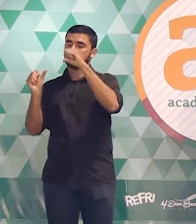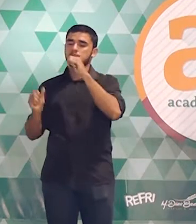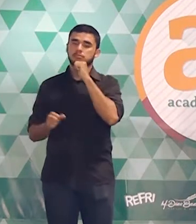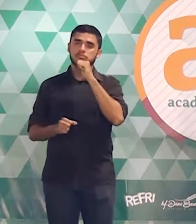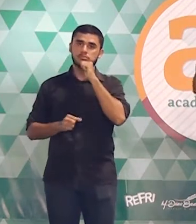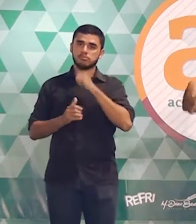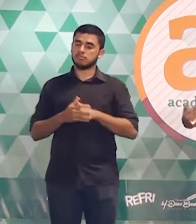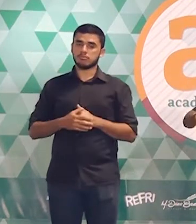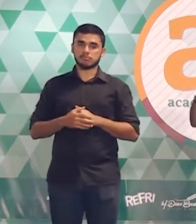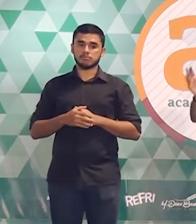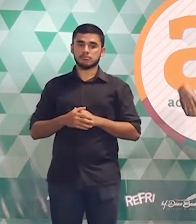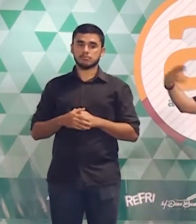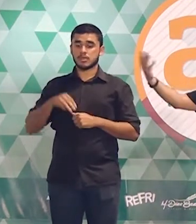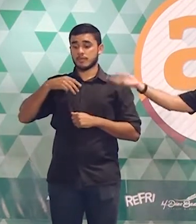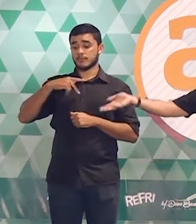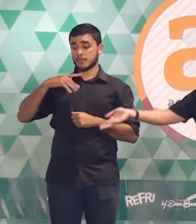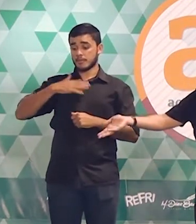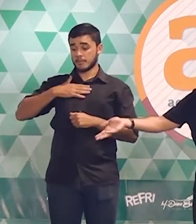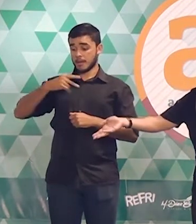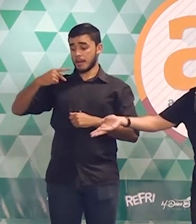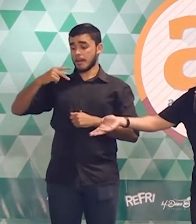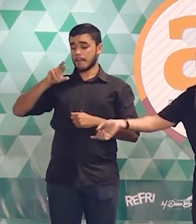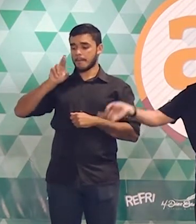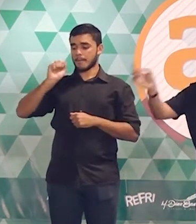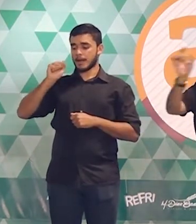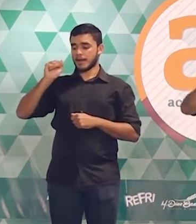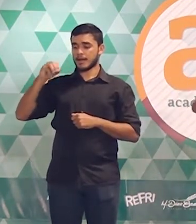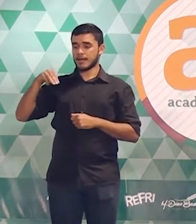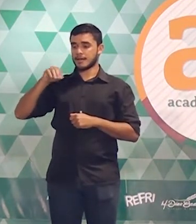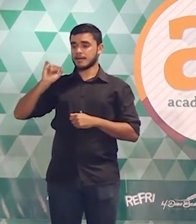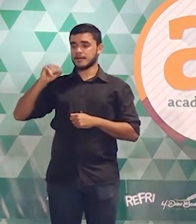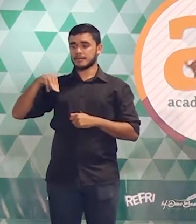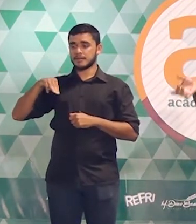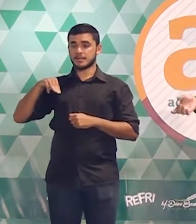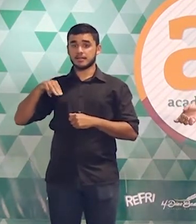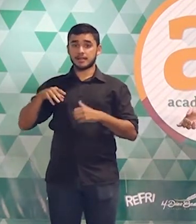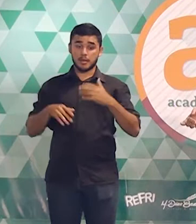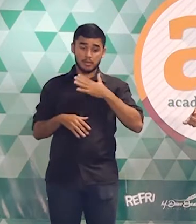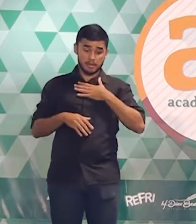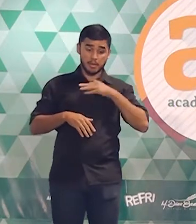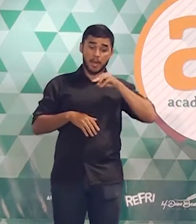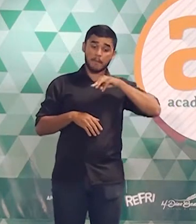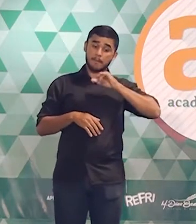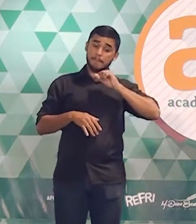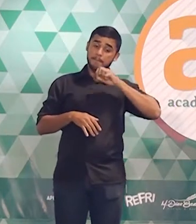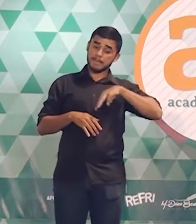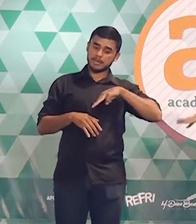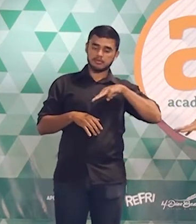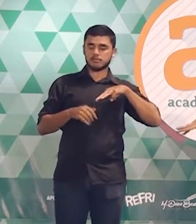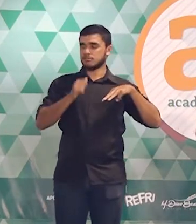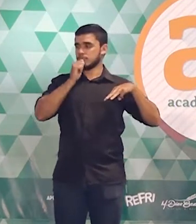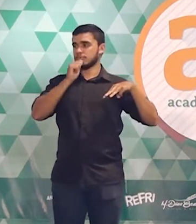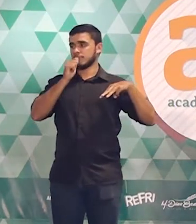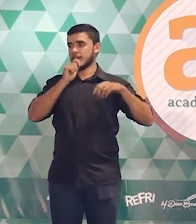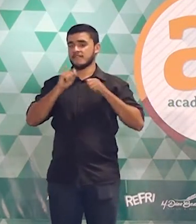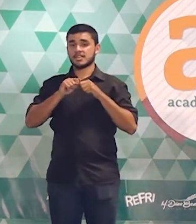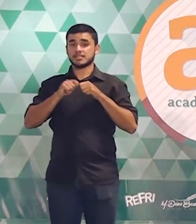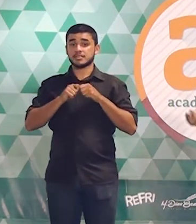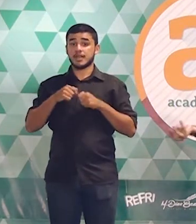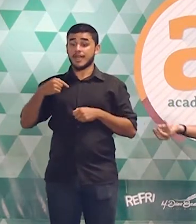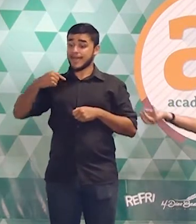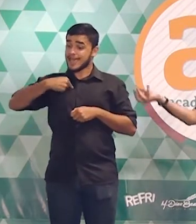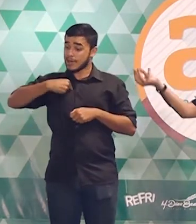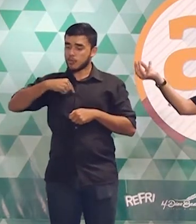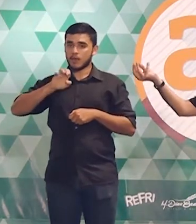né? Não é para mim fazer, porque mim não faz nada. Eu faço. Então é